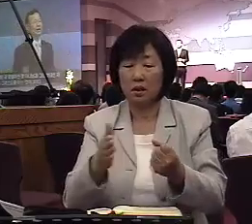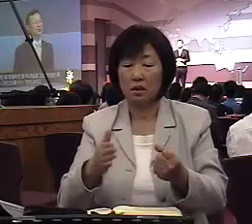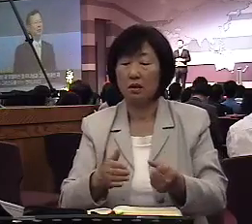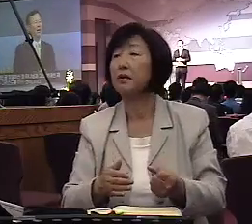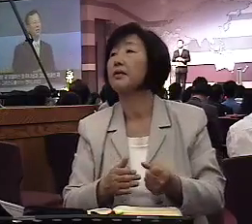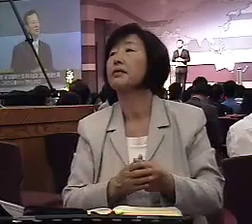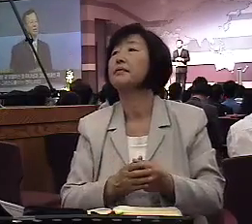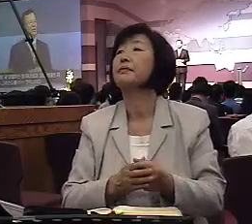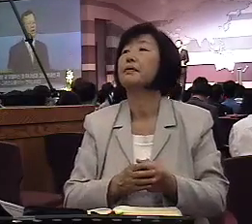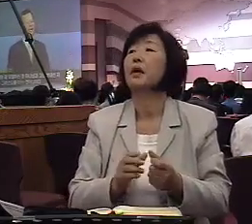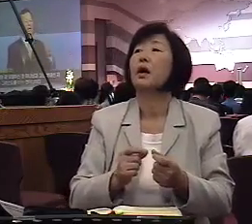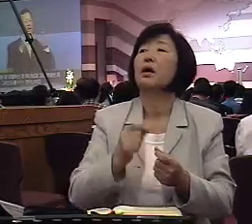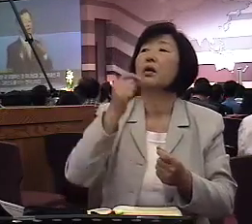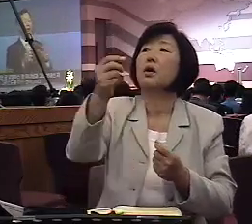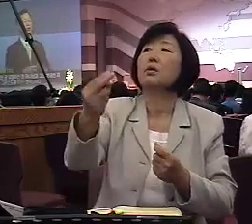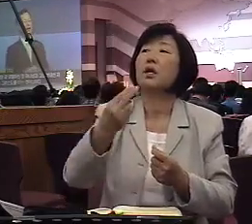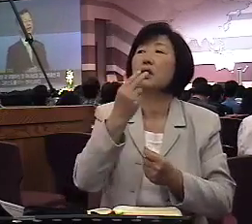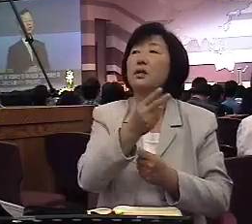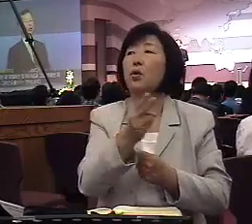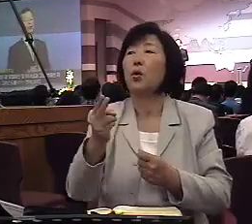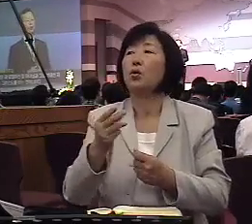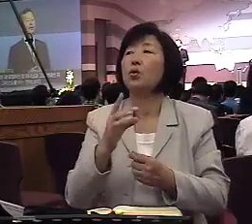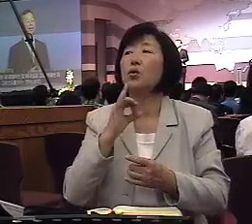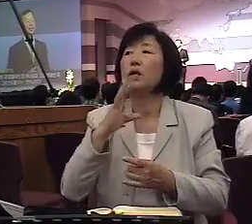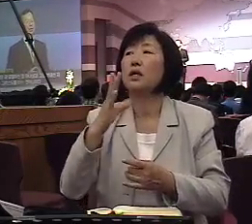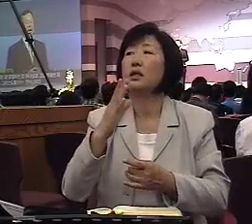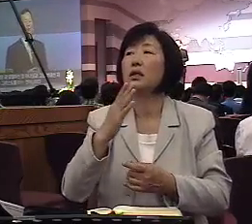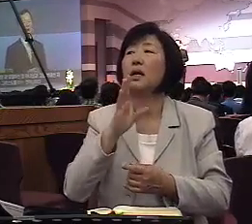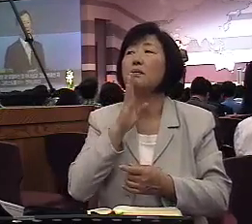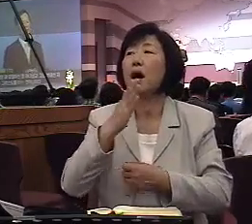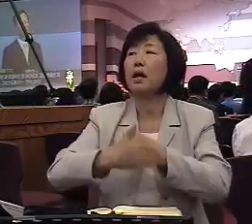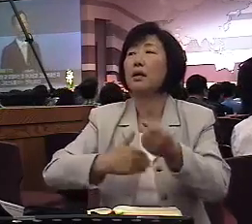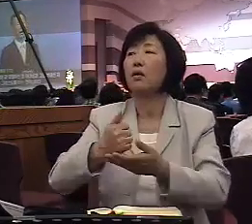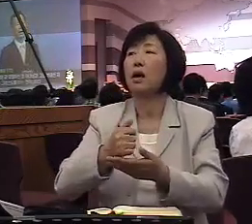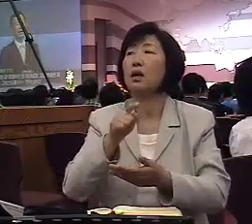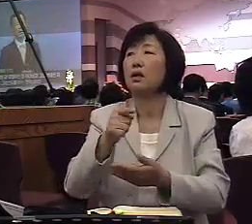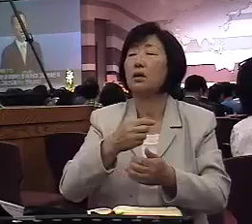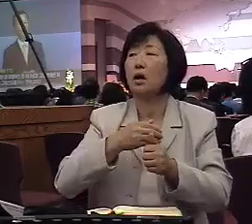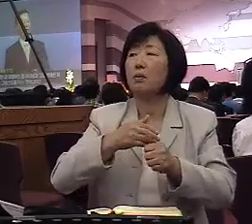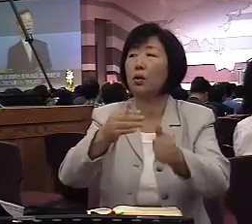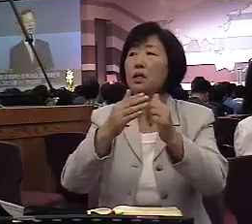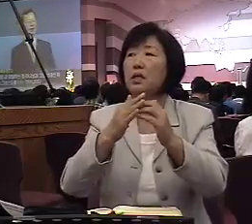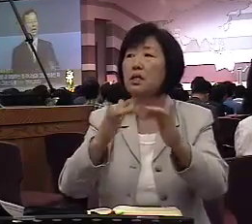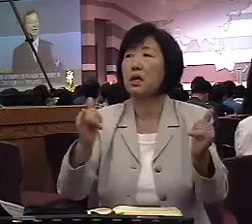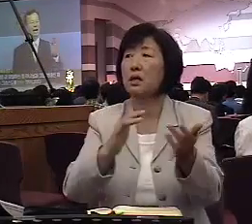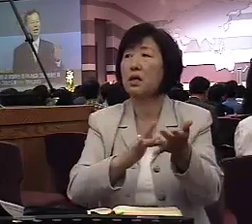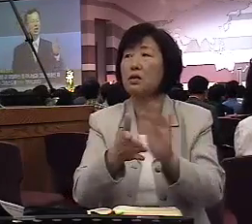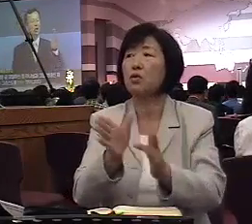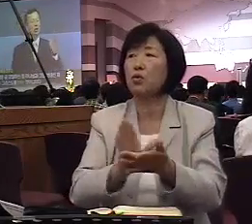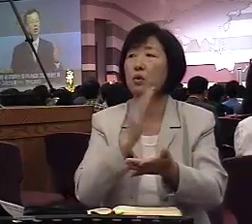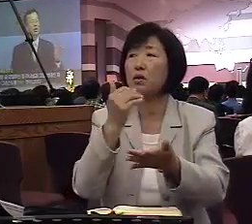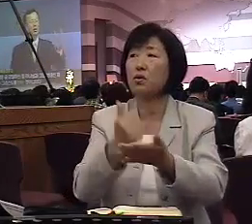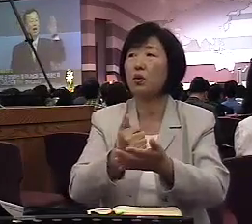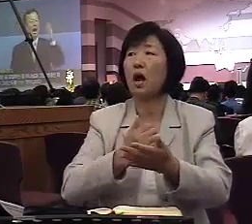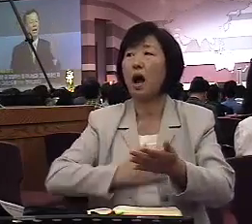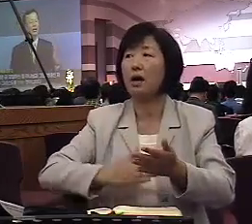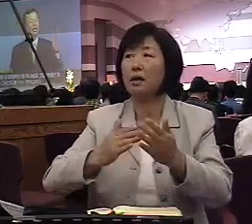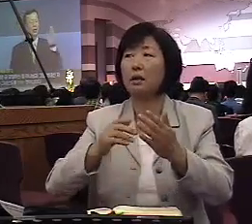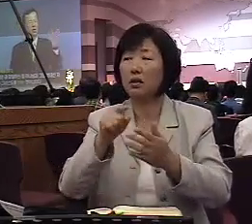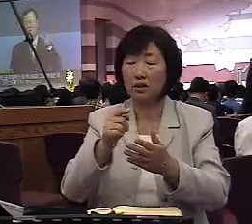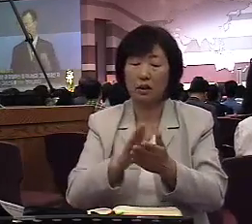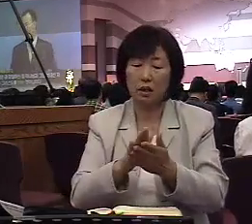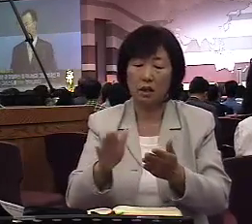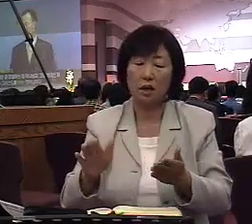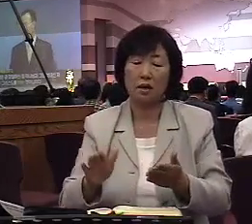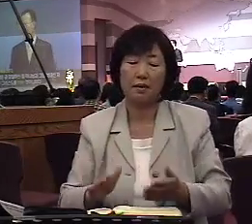한번 읽겠습니다. 시작. 영생은 곧 유일하신 참 하나님과 그의 보내신 자 예수 그리스도를